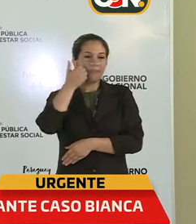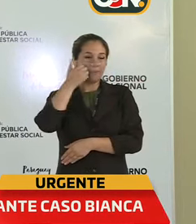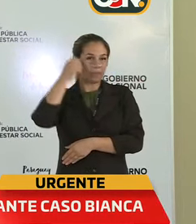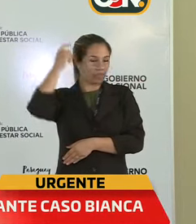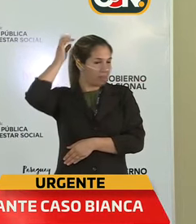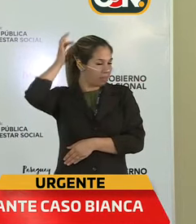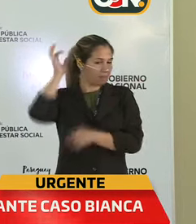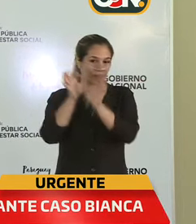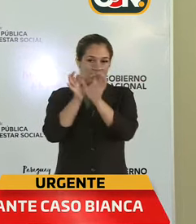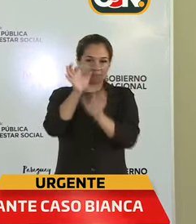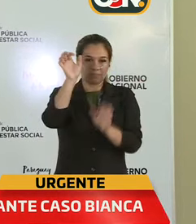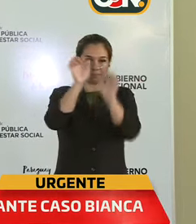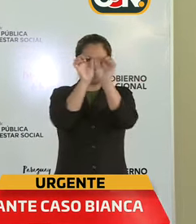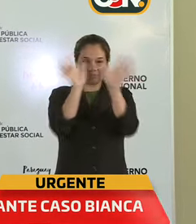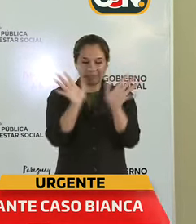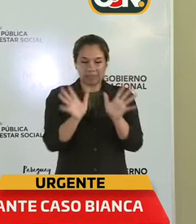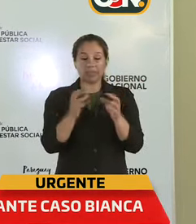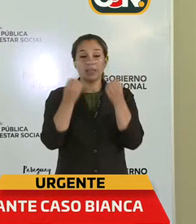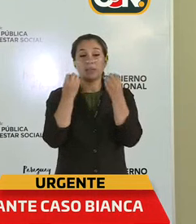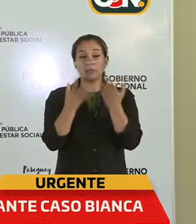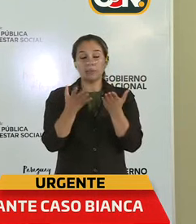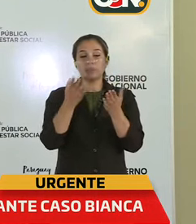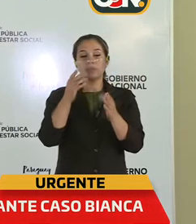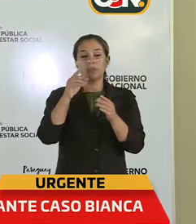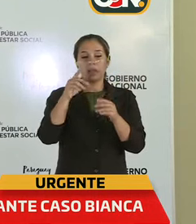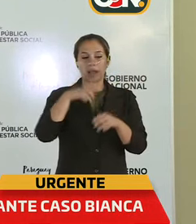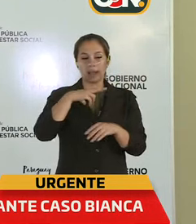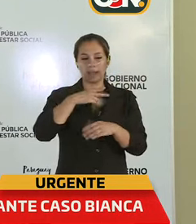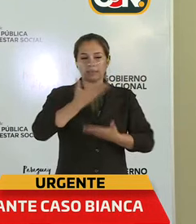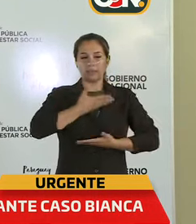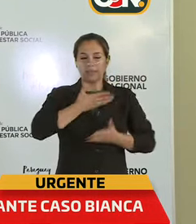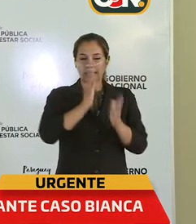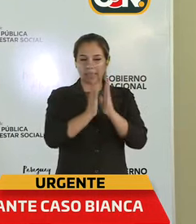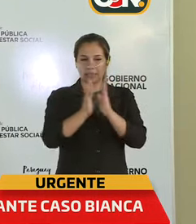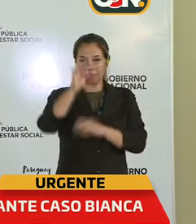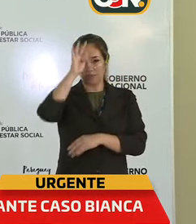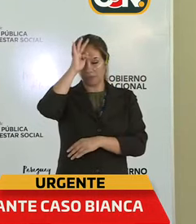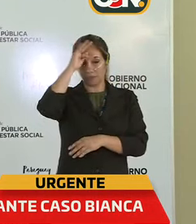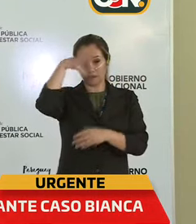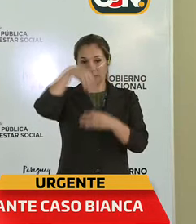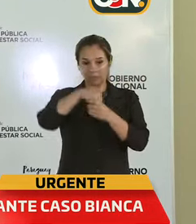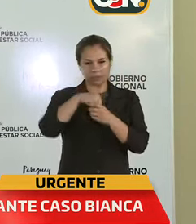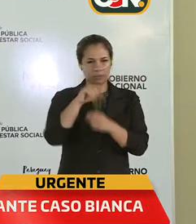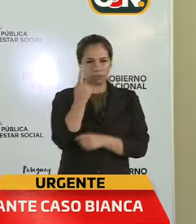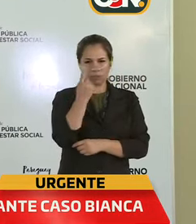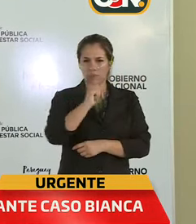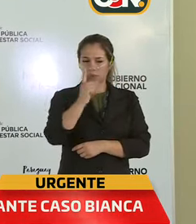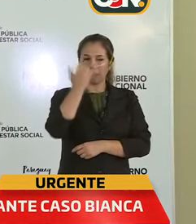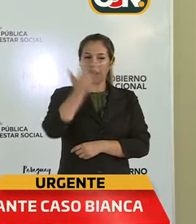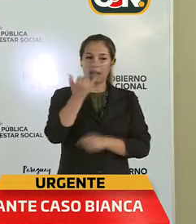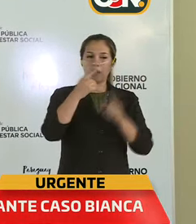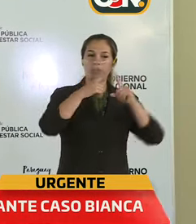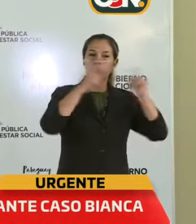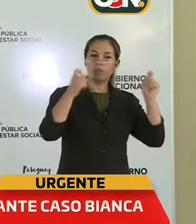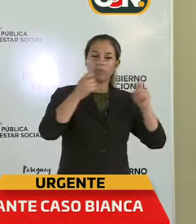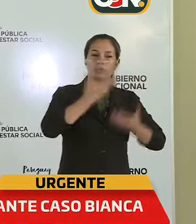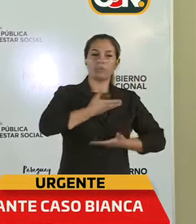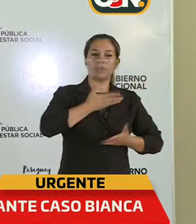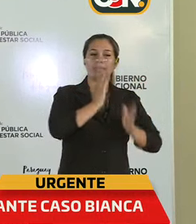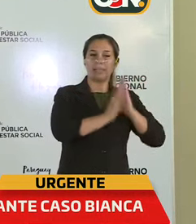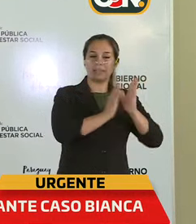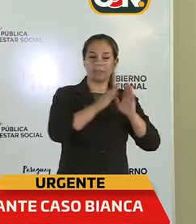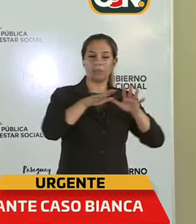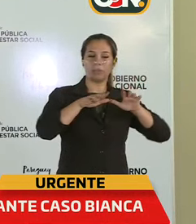una posibilidad terapéutica desde el punto de vista de un tratamiento farmacológico, sino también existe una terapia desde el punto de vista de